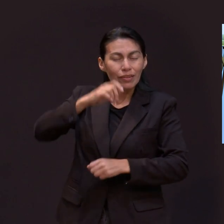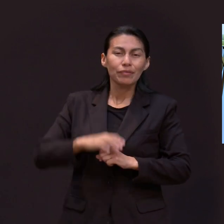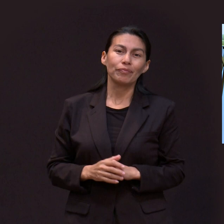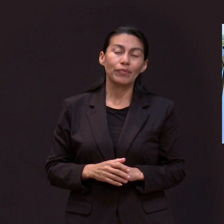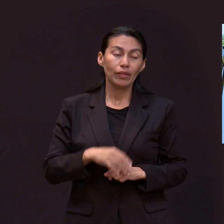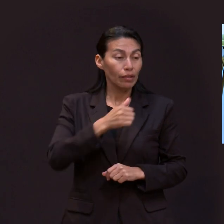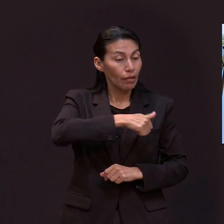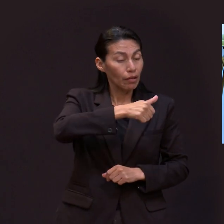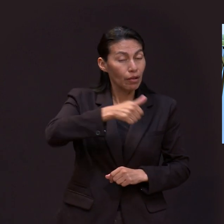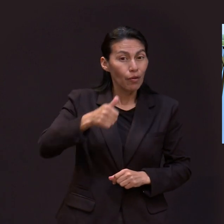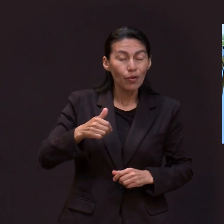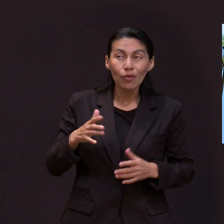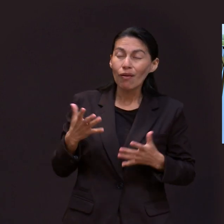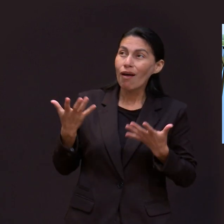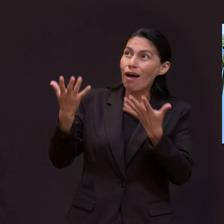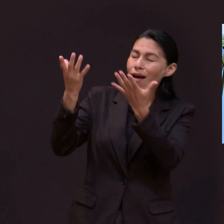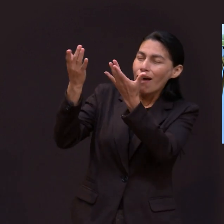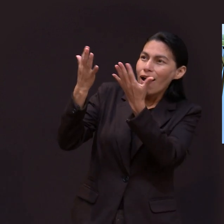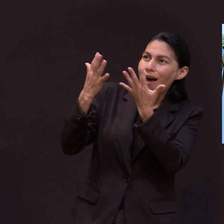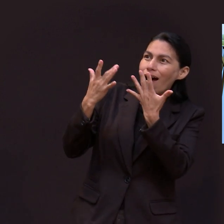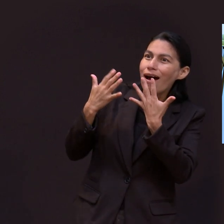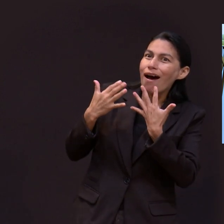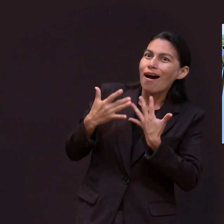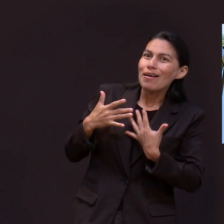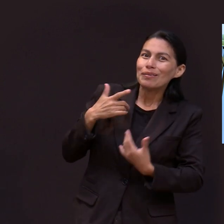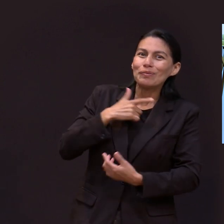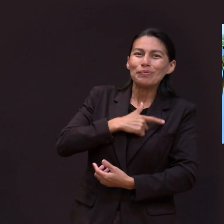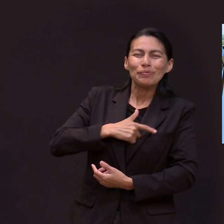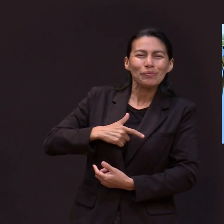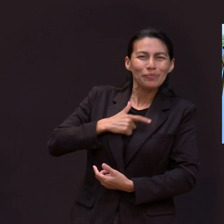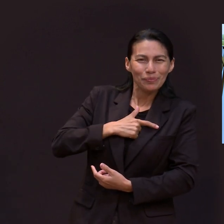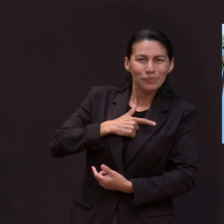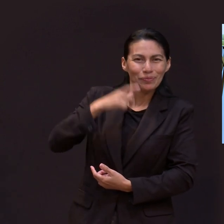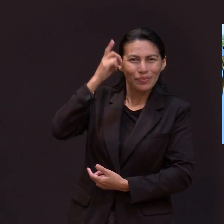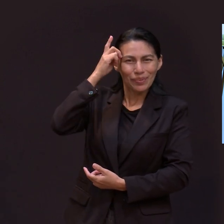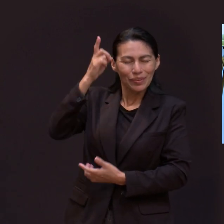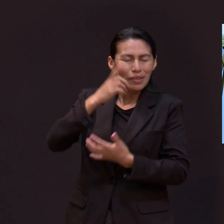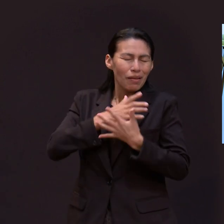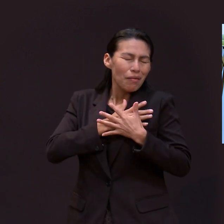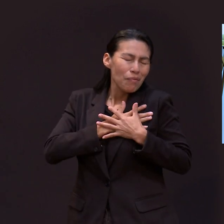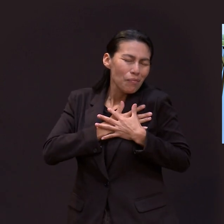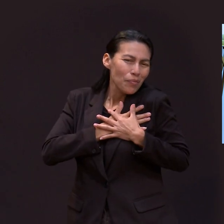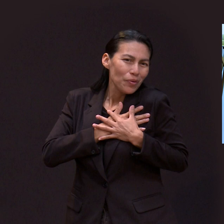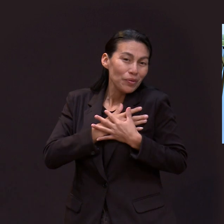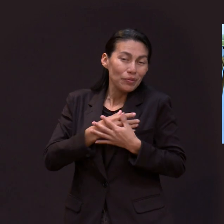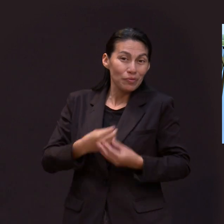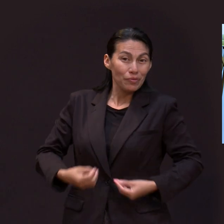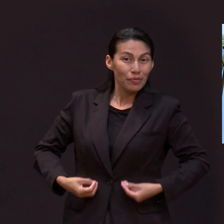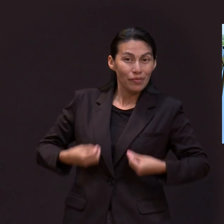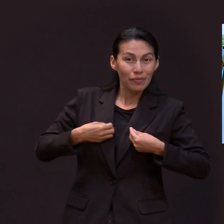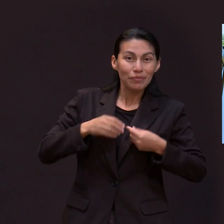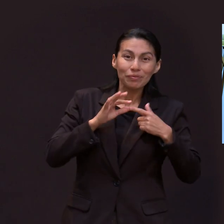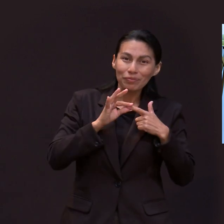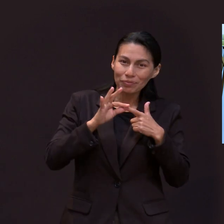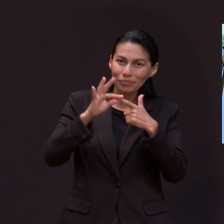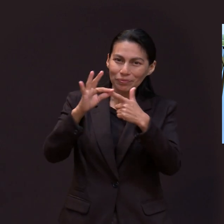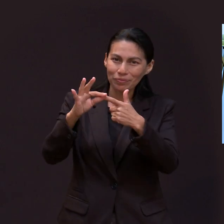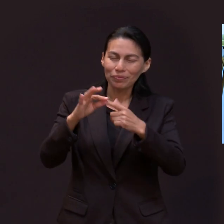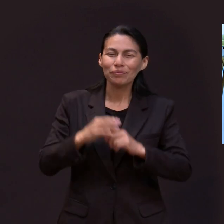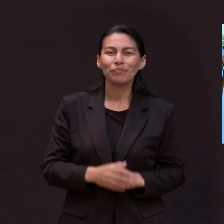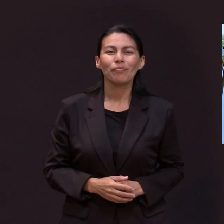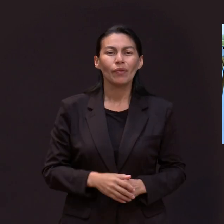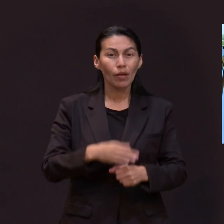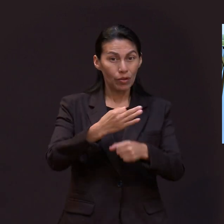veremos manifestaciones de su presencia amorosa guiando nuestras vidas esta